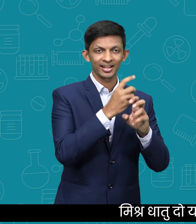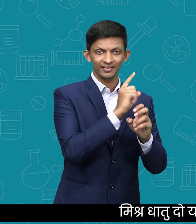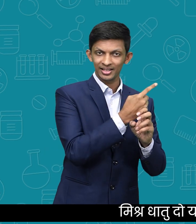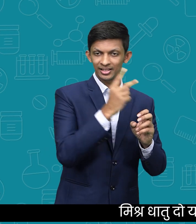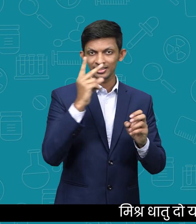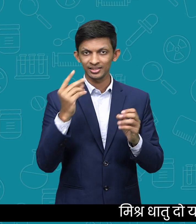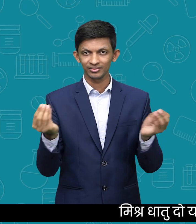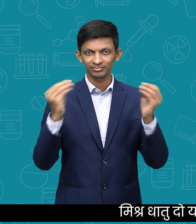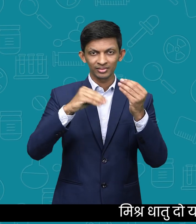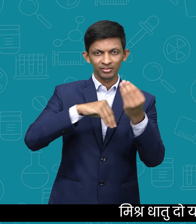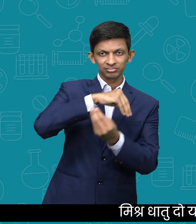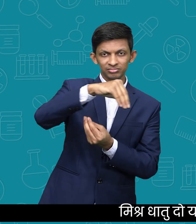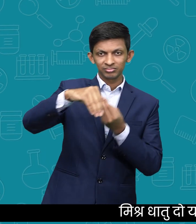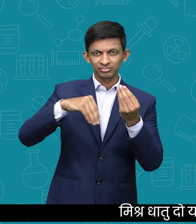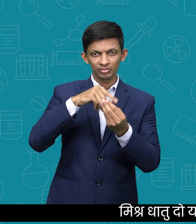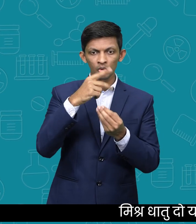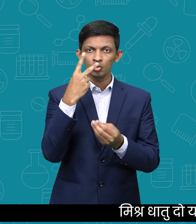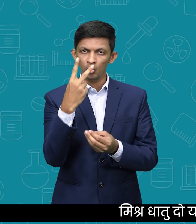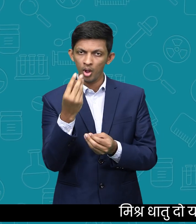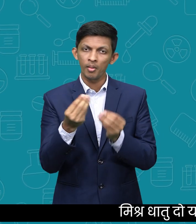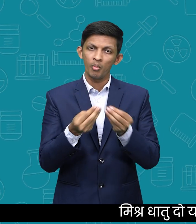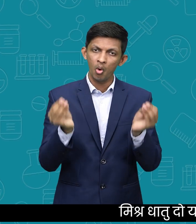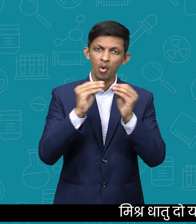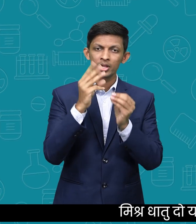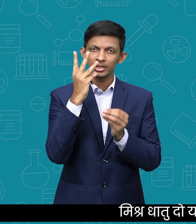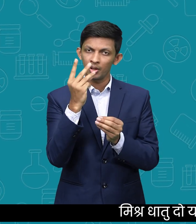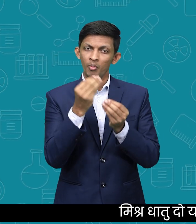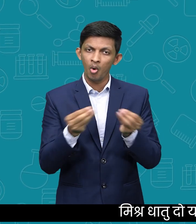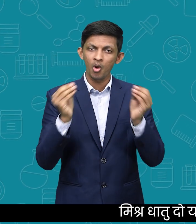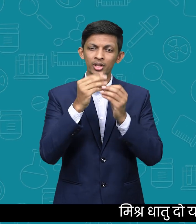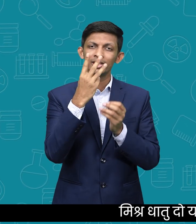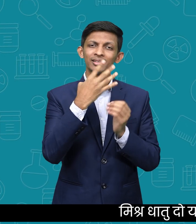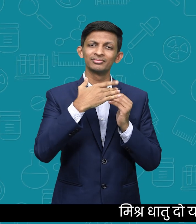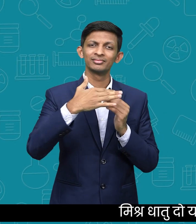मिश्र धातु 2 या 2 से अधिक धातुओं के मिश्रण है।